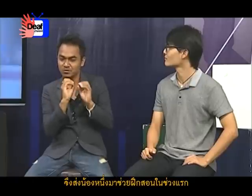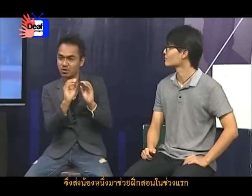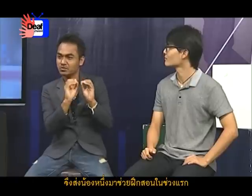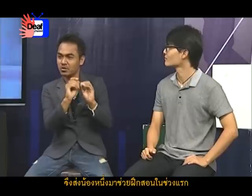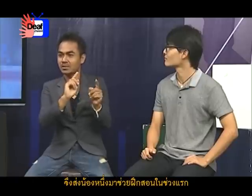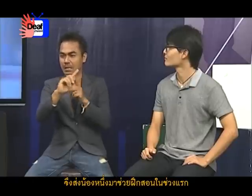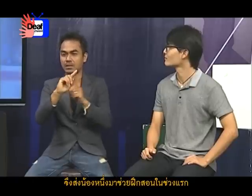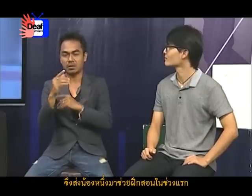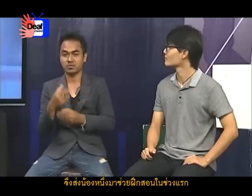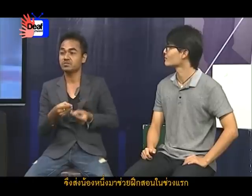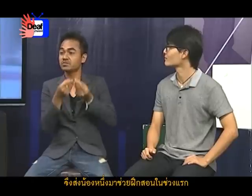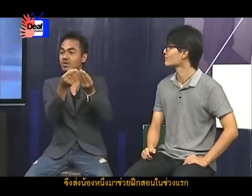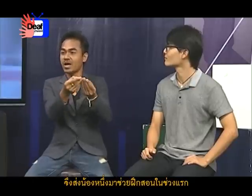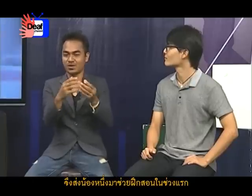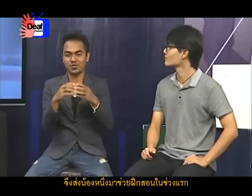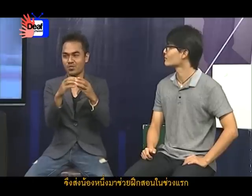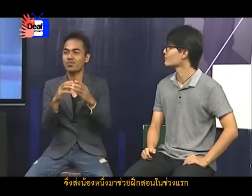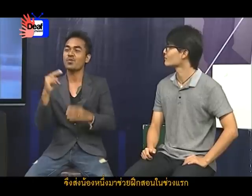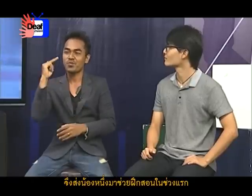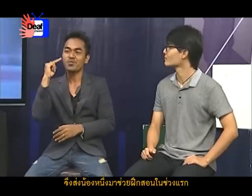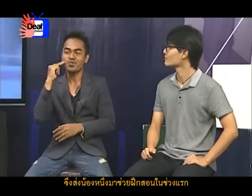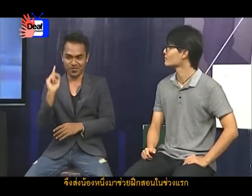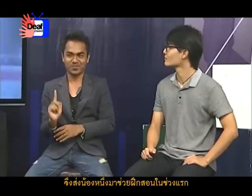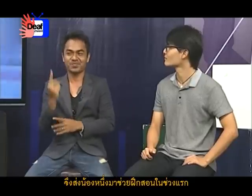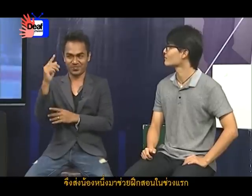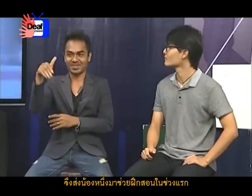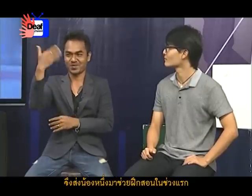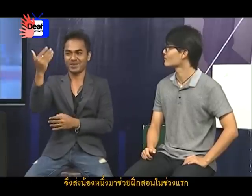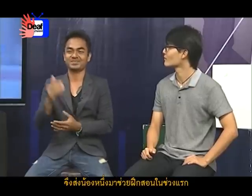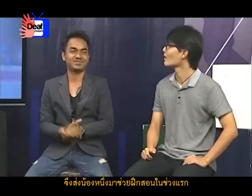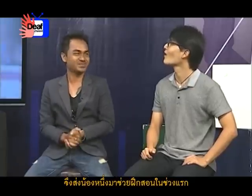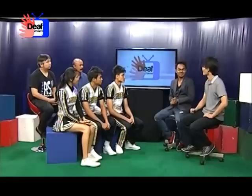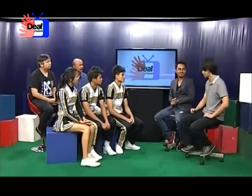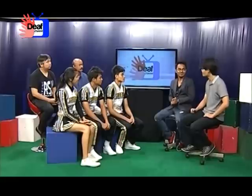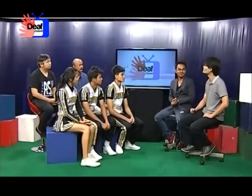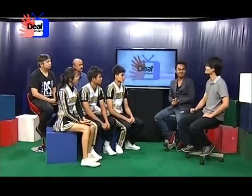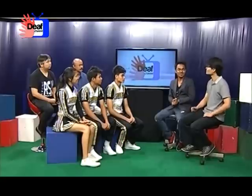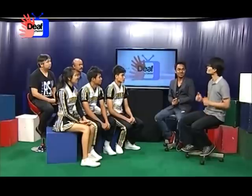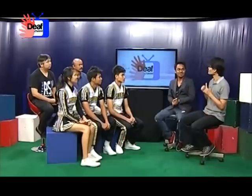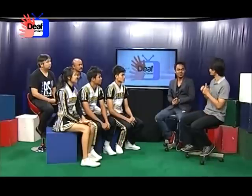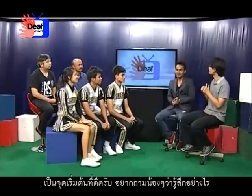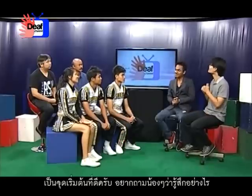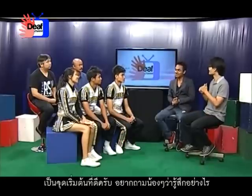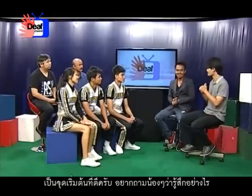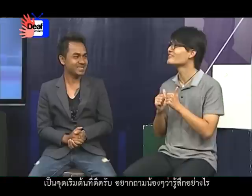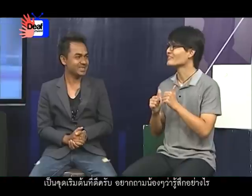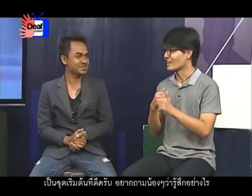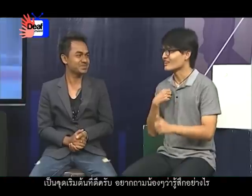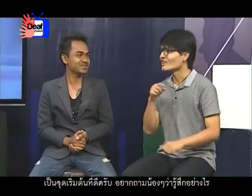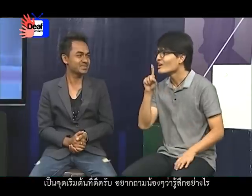นะครับในช่วงแรกๆนะครับ ี่ยมม